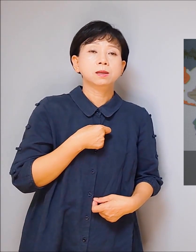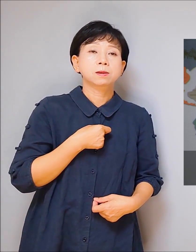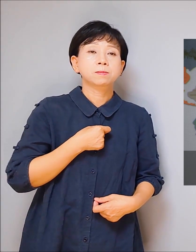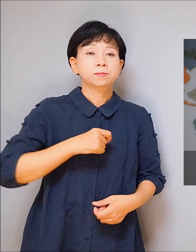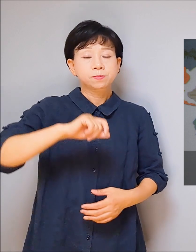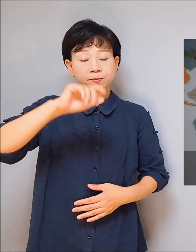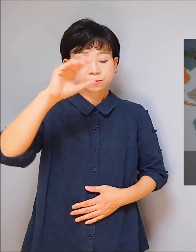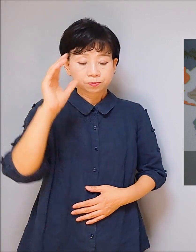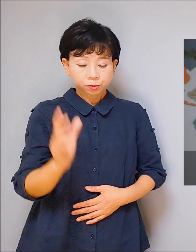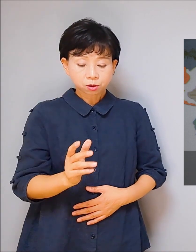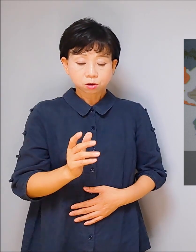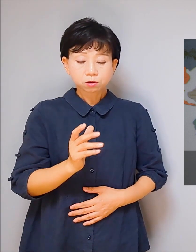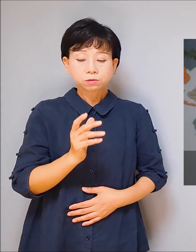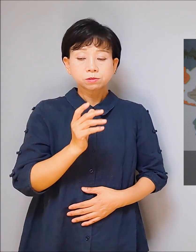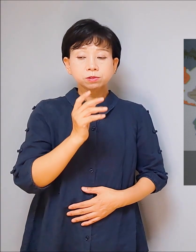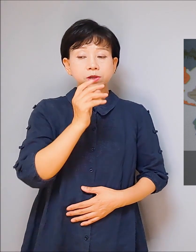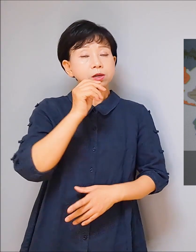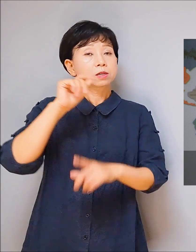진실하게